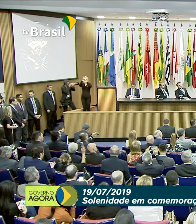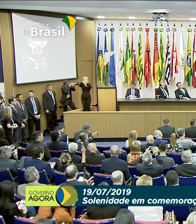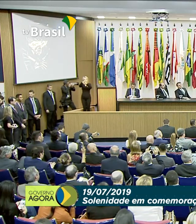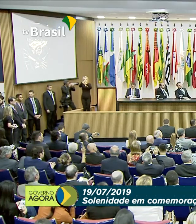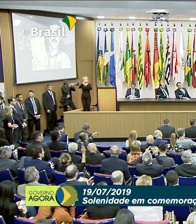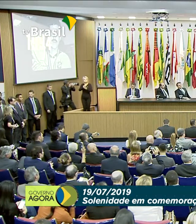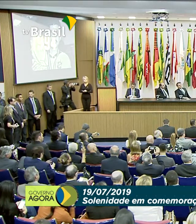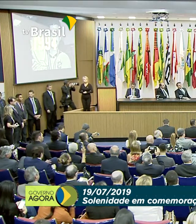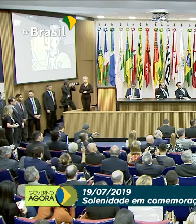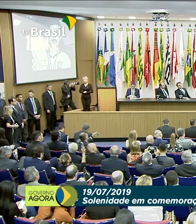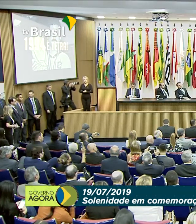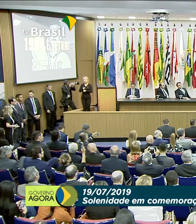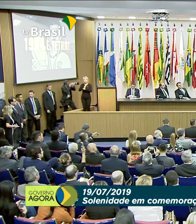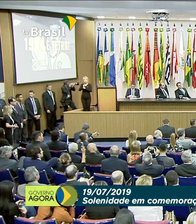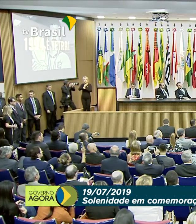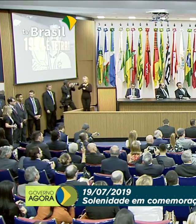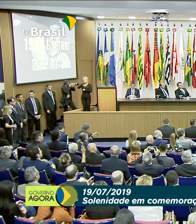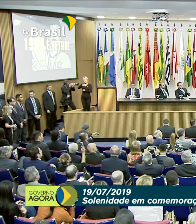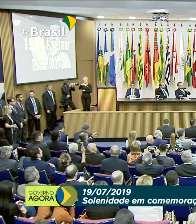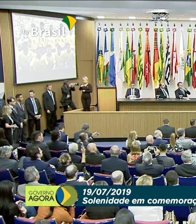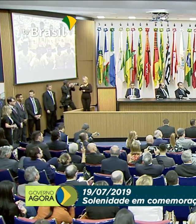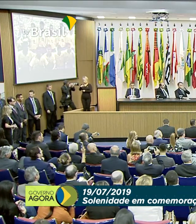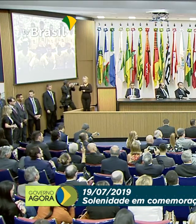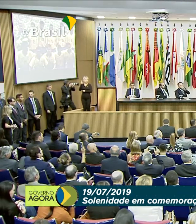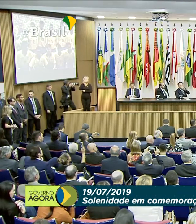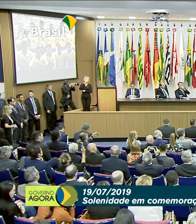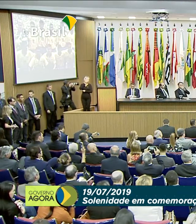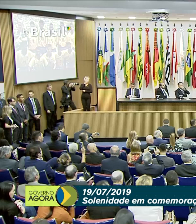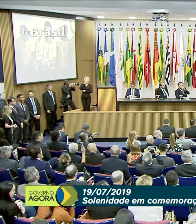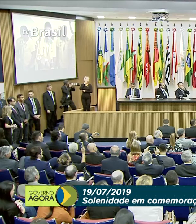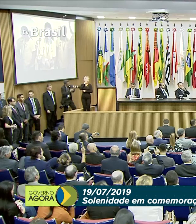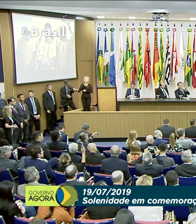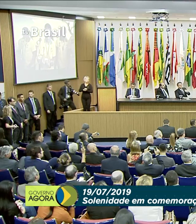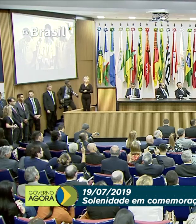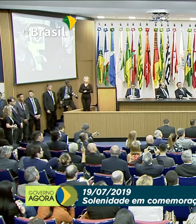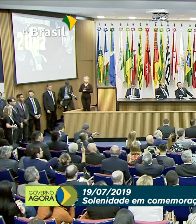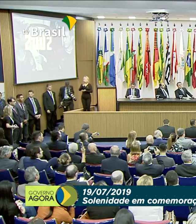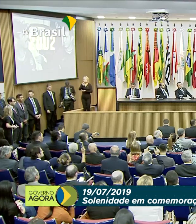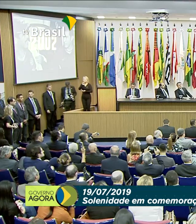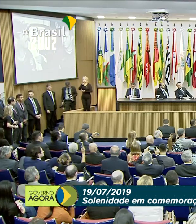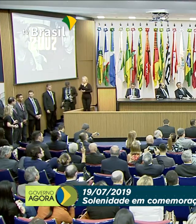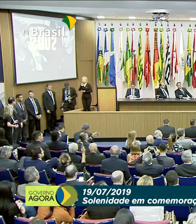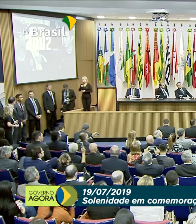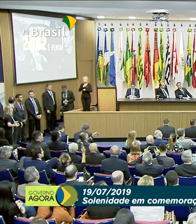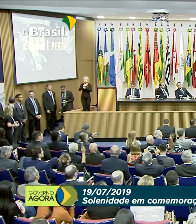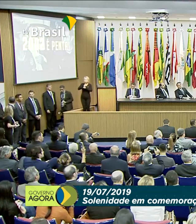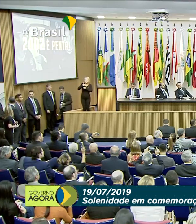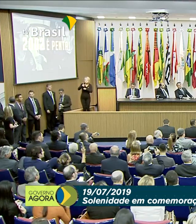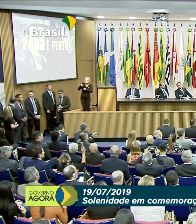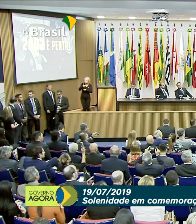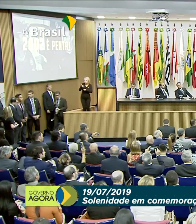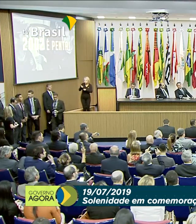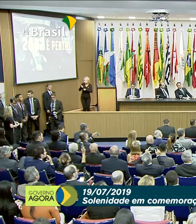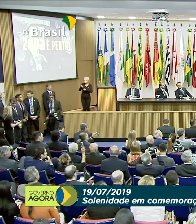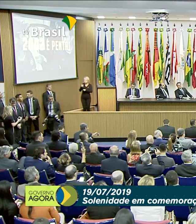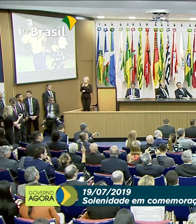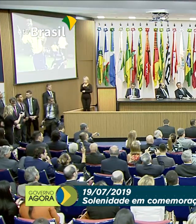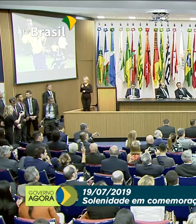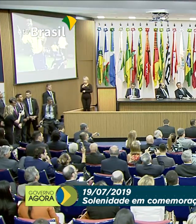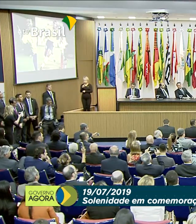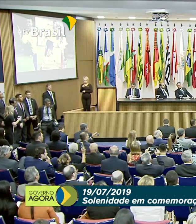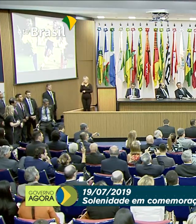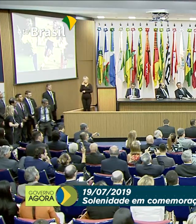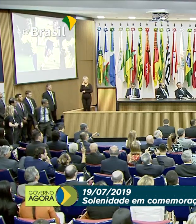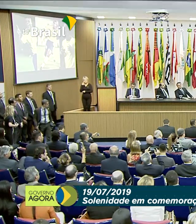Jules Rimet. Em 1994, nos Estados Unidos, foi a vez do Tetra. E em 2002, sob o comando do trio formado por